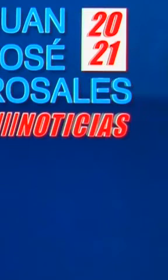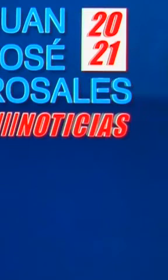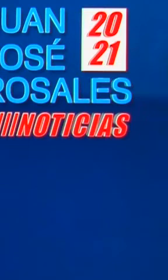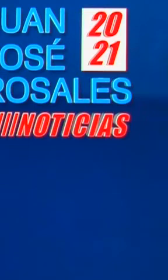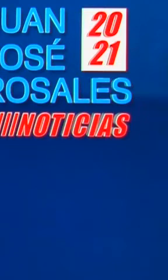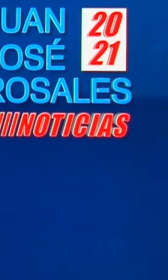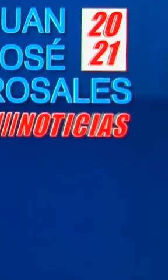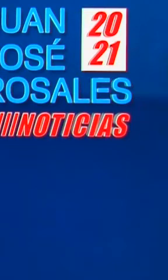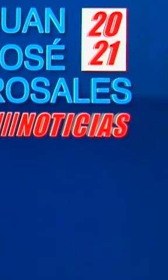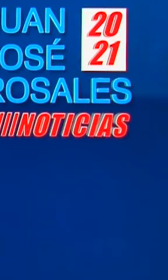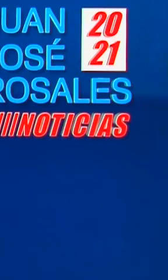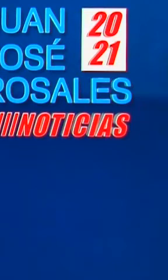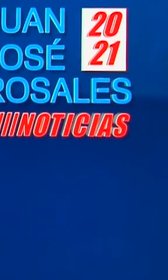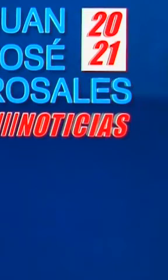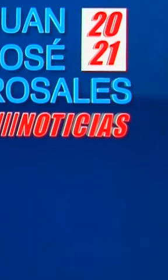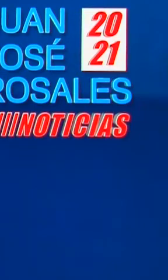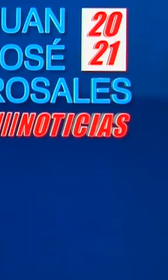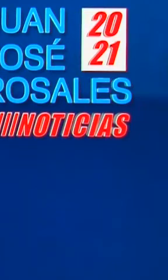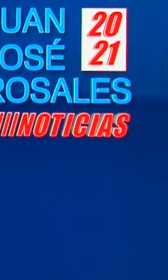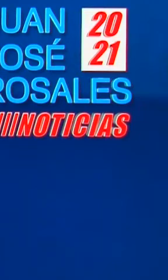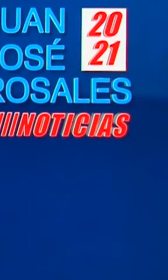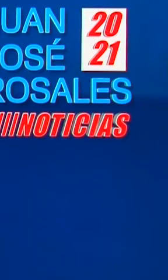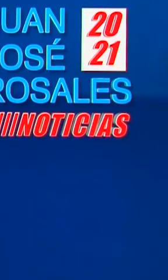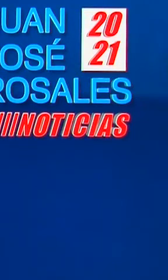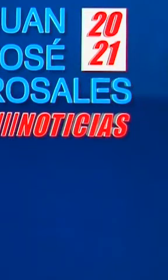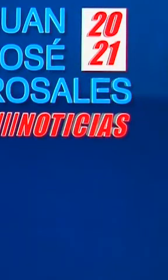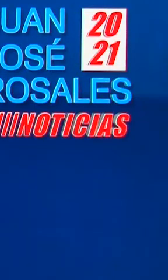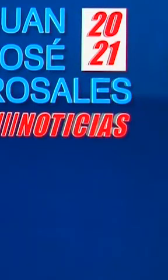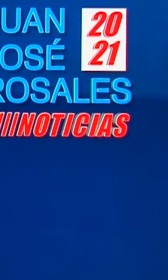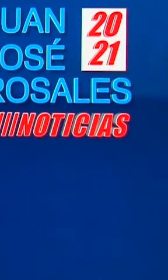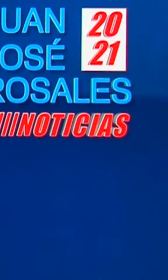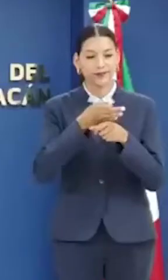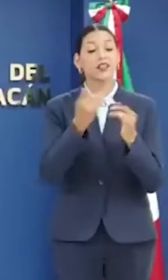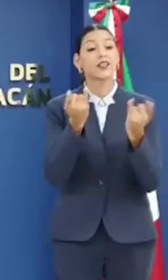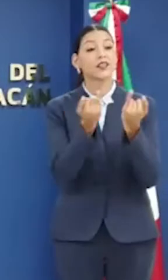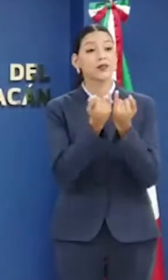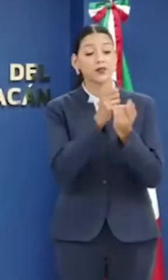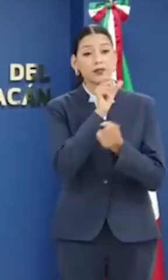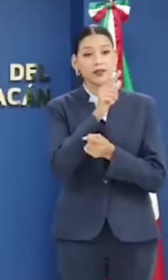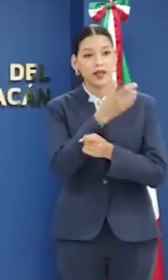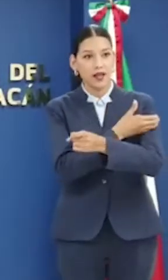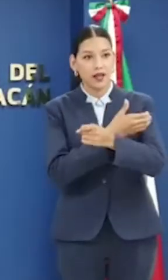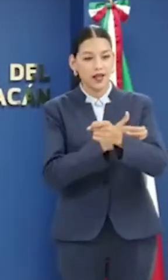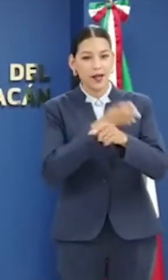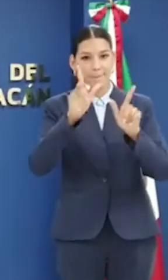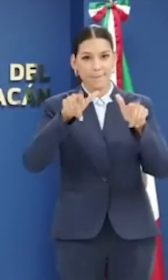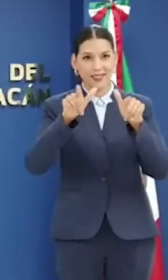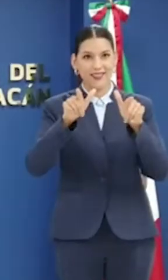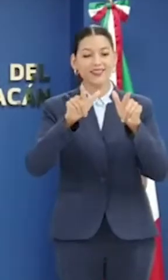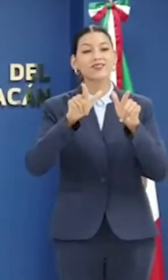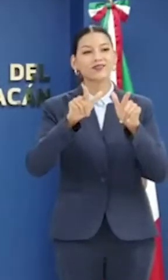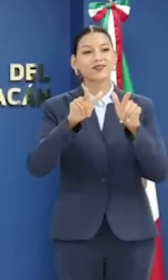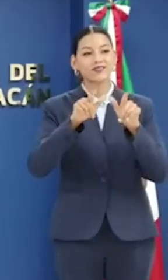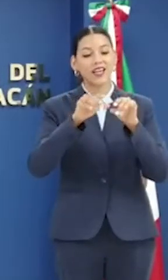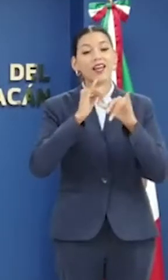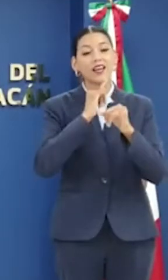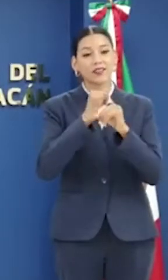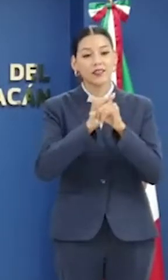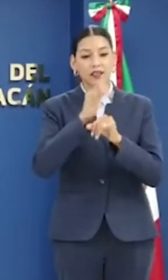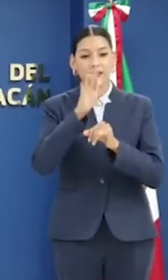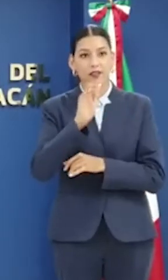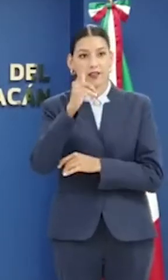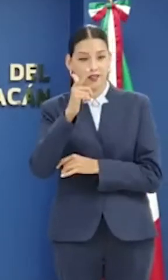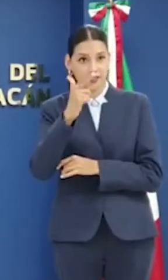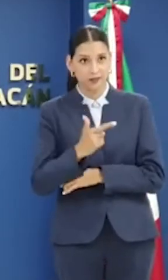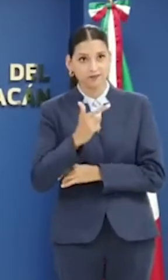Le platico ahora que la Fiscalía General del Estado de Michoacán dio a conocer avances en la investigación con relación